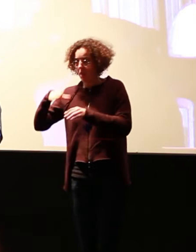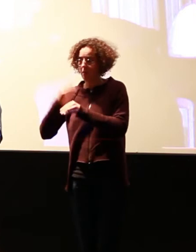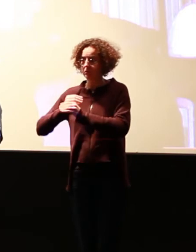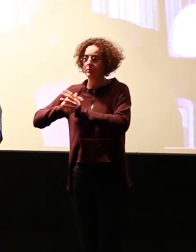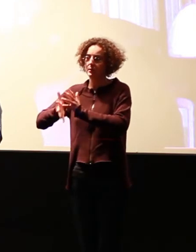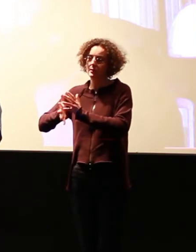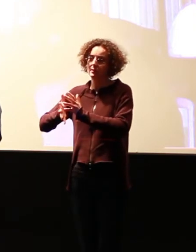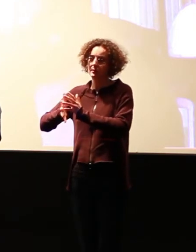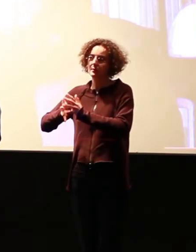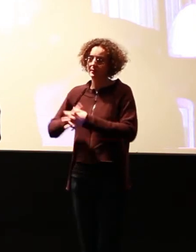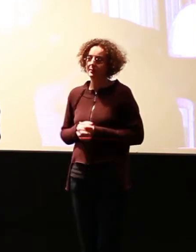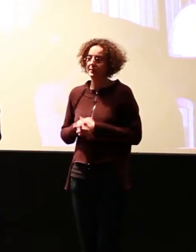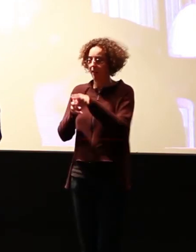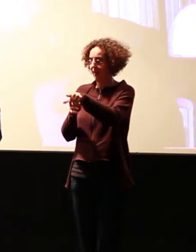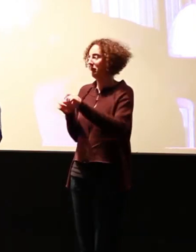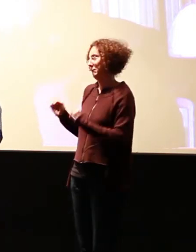la langue des signes.